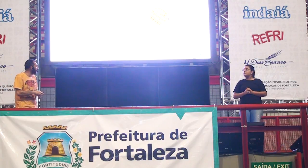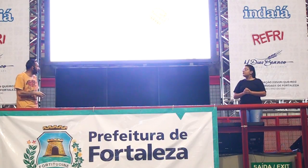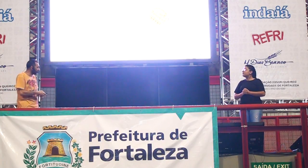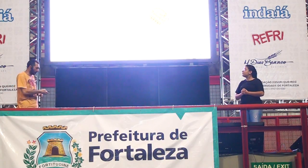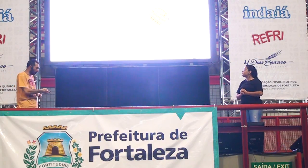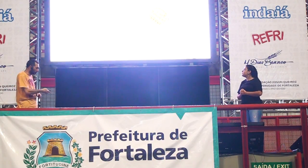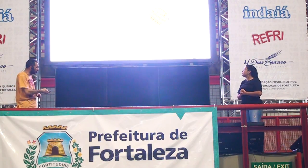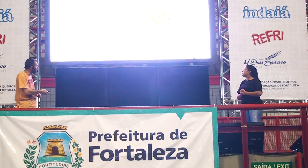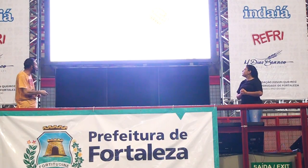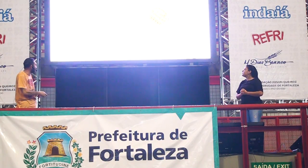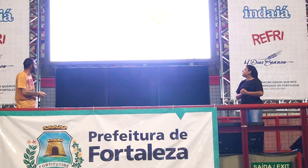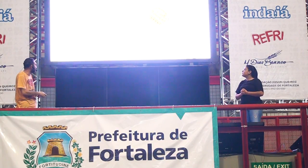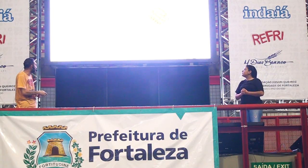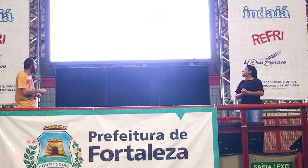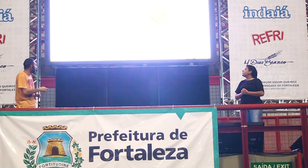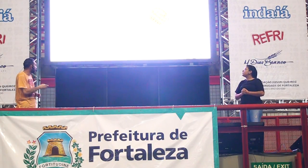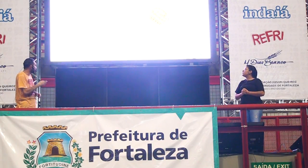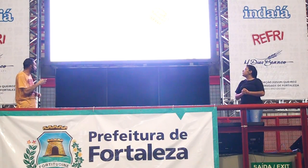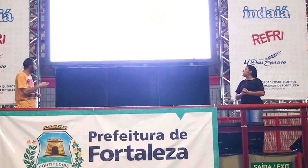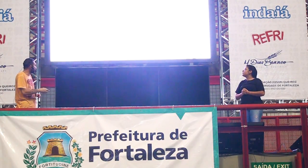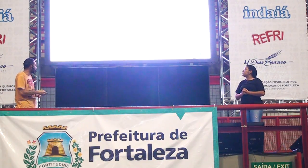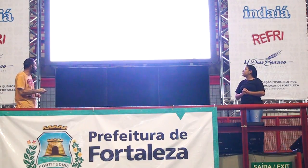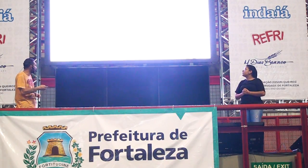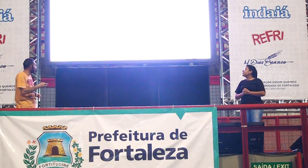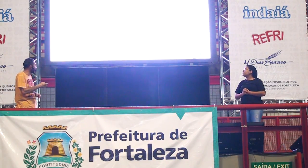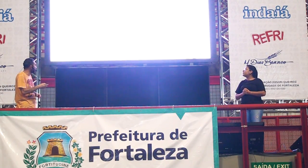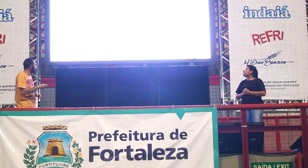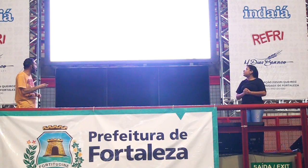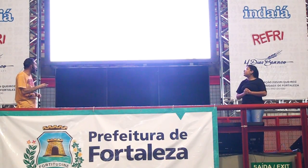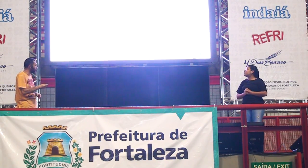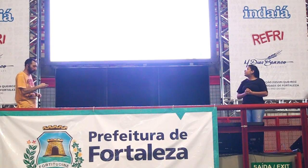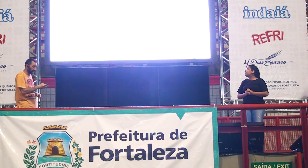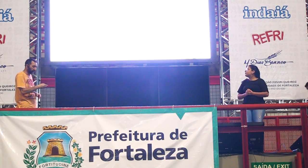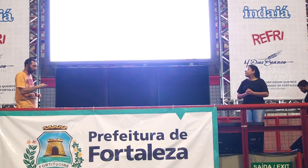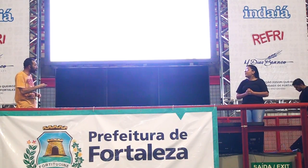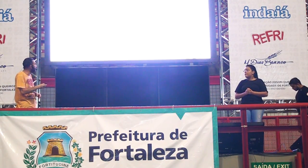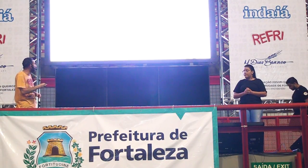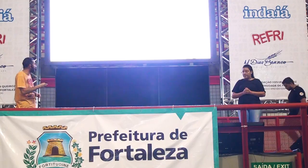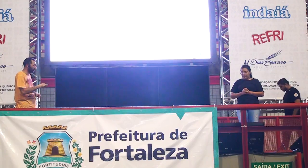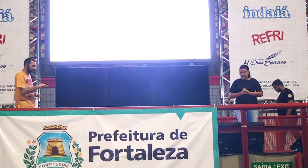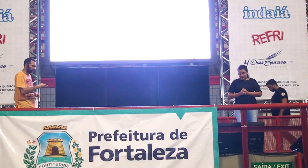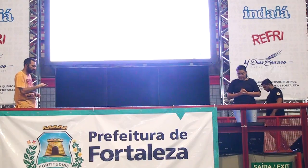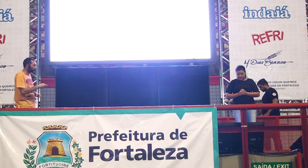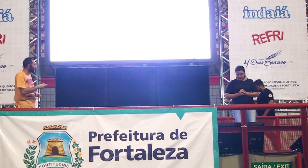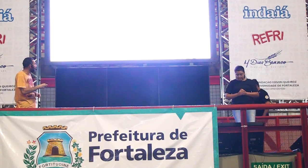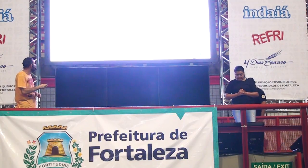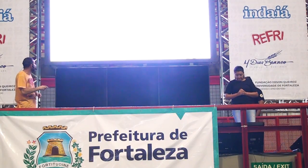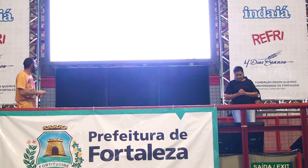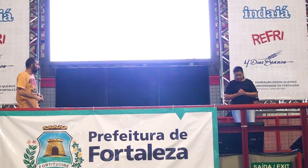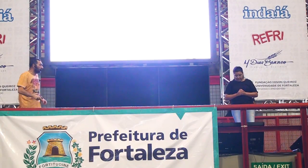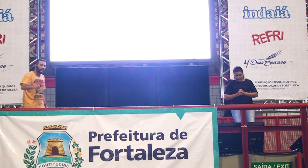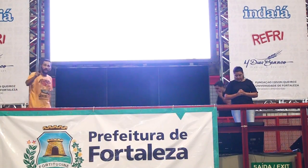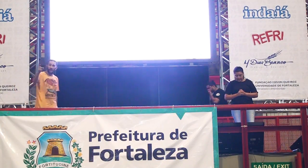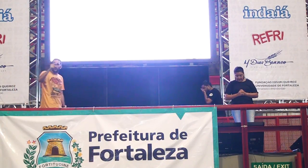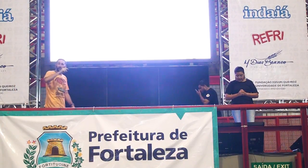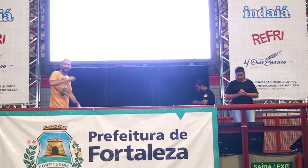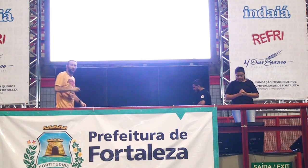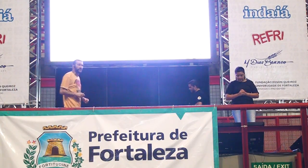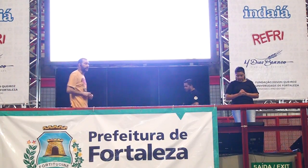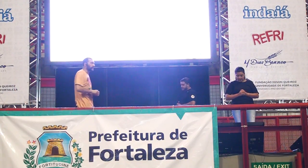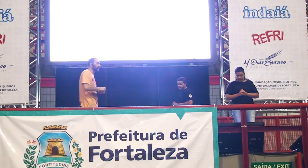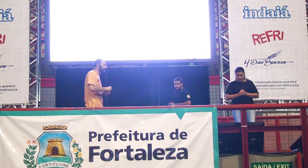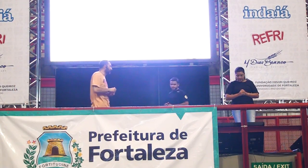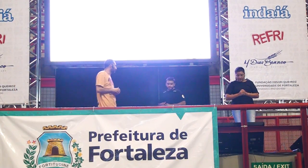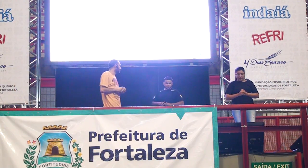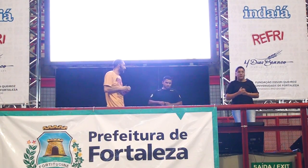eu só adiantar que isso aqui é sobre pressão. Deixa eu só andar aqui para a umidade. Estamos falando de umidade. Deixa eu pedir